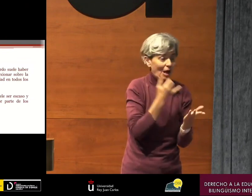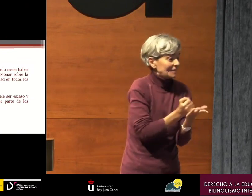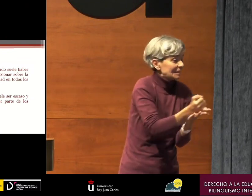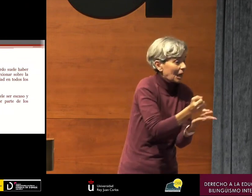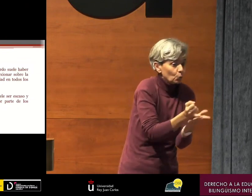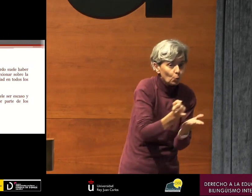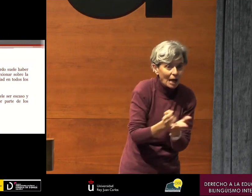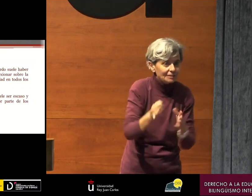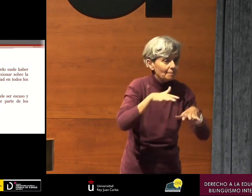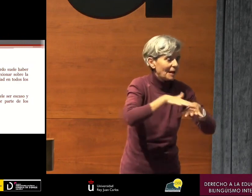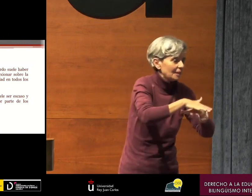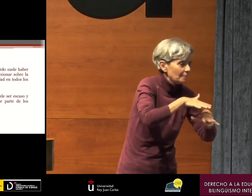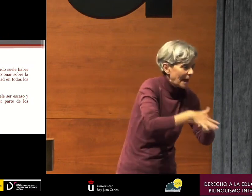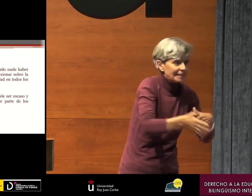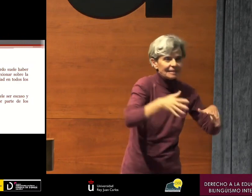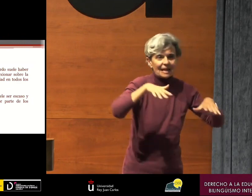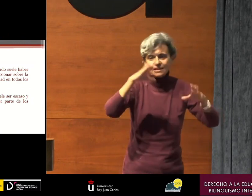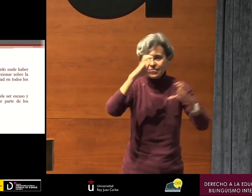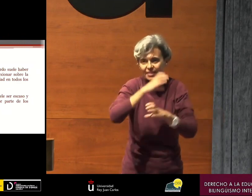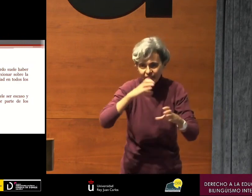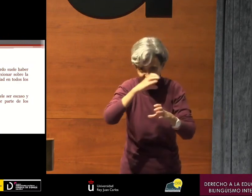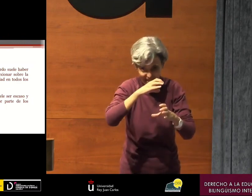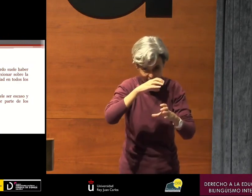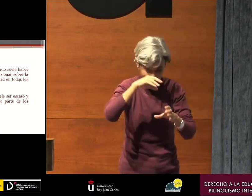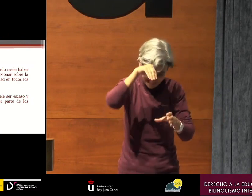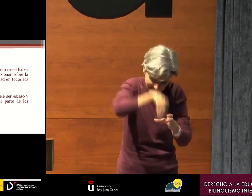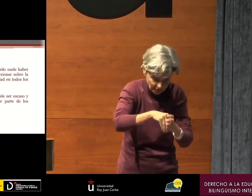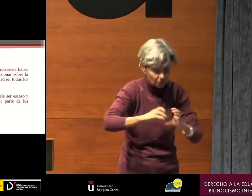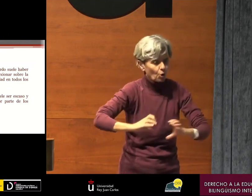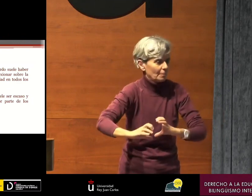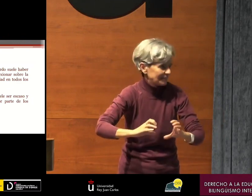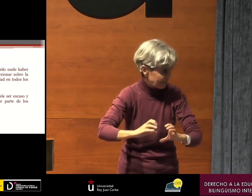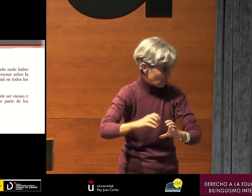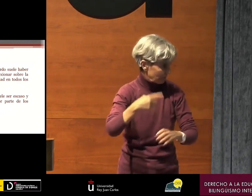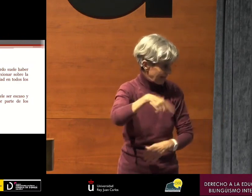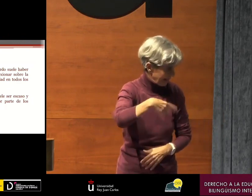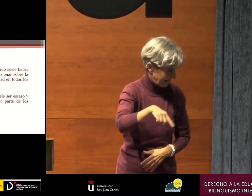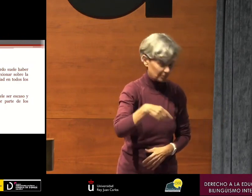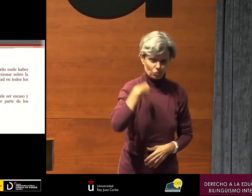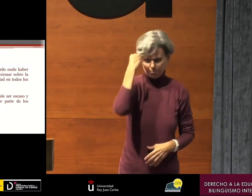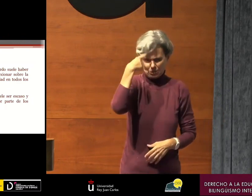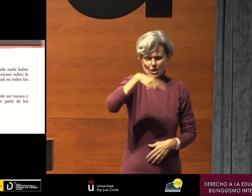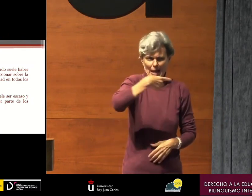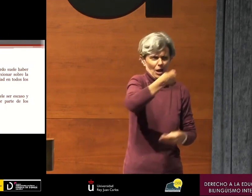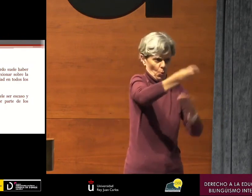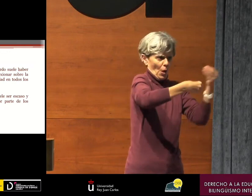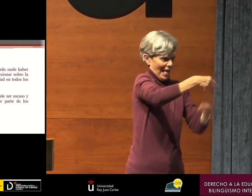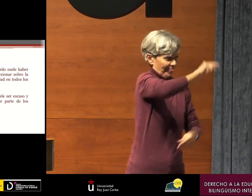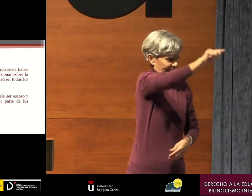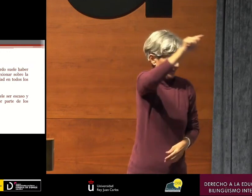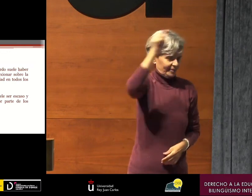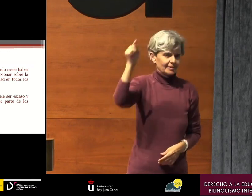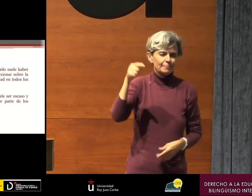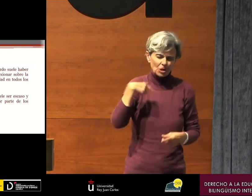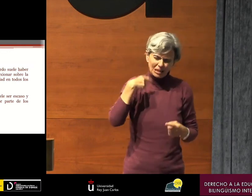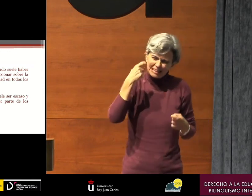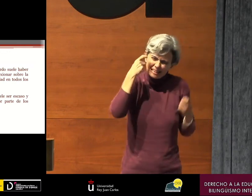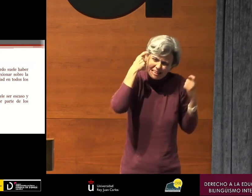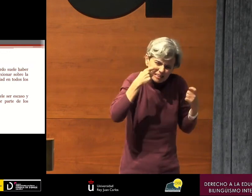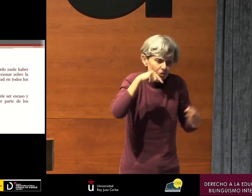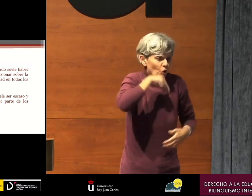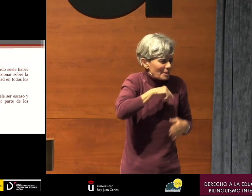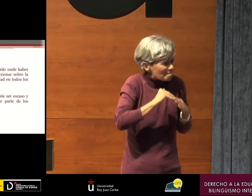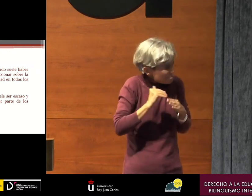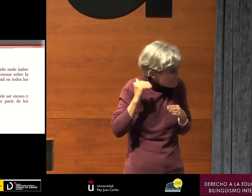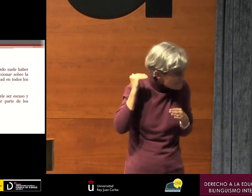No solamente centrarnos en trabajar las áreas curriculares marcadas en el currículo de cada etapa, que sabemos que en